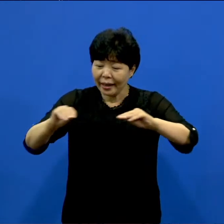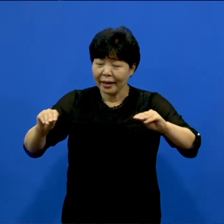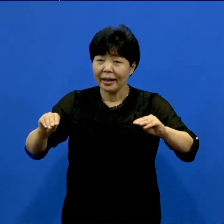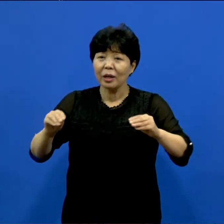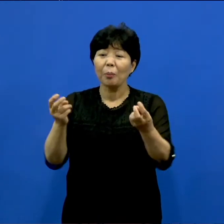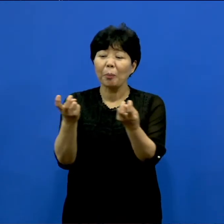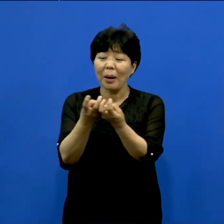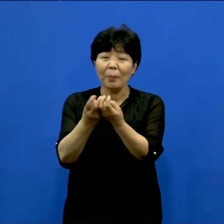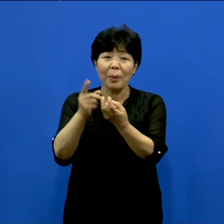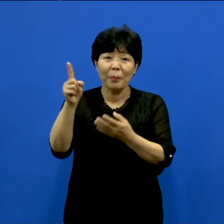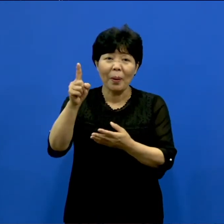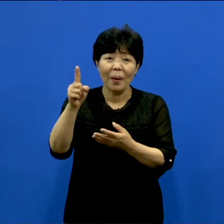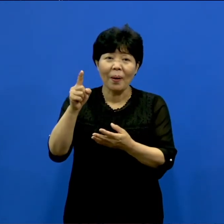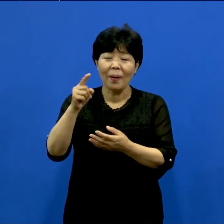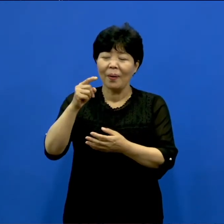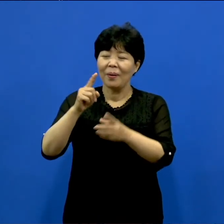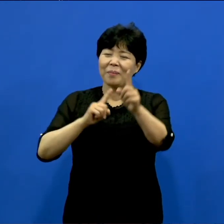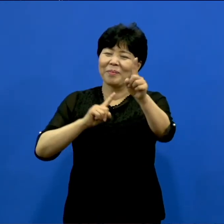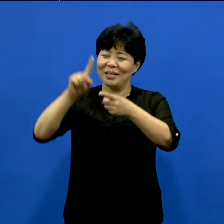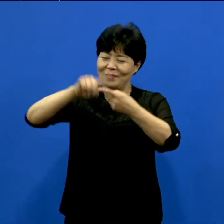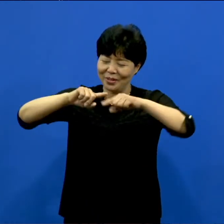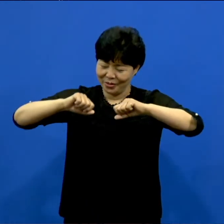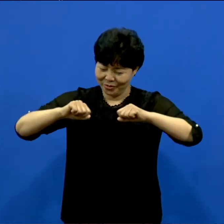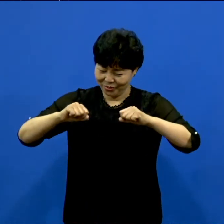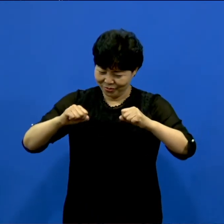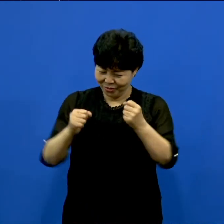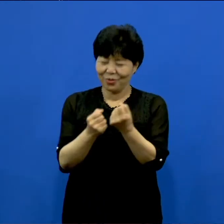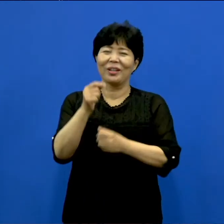하나님의 말씀에 순종하는 데 있습니다.